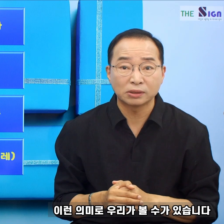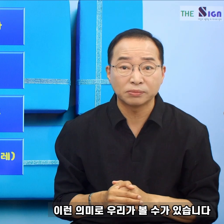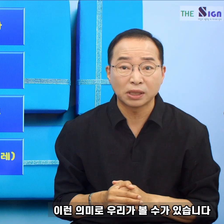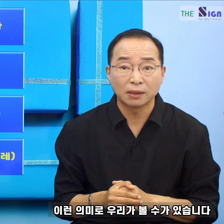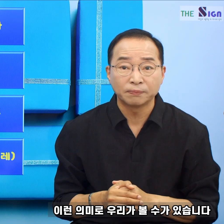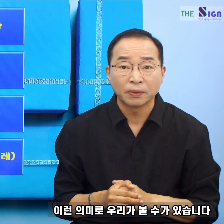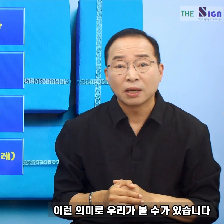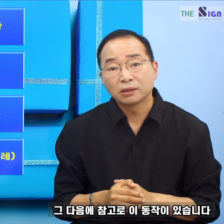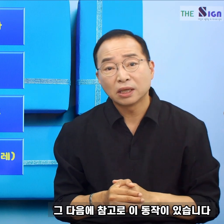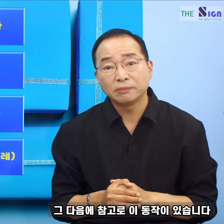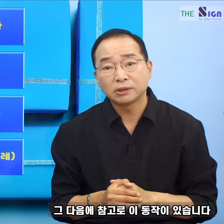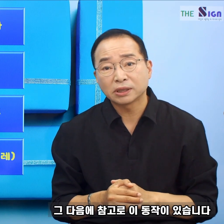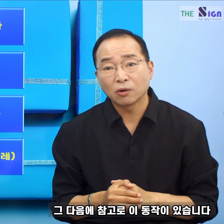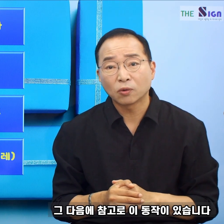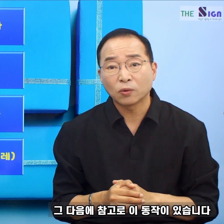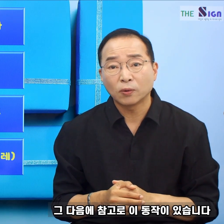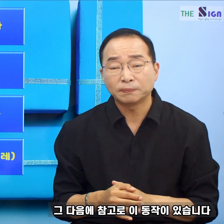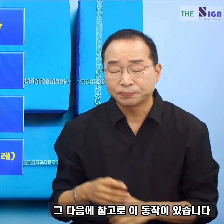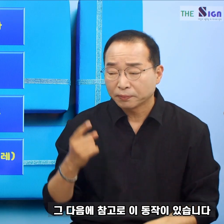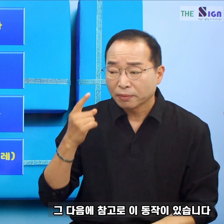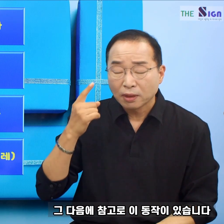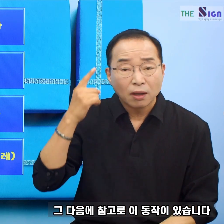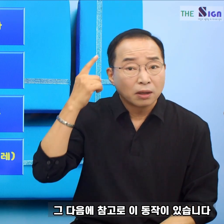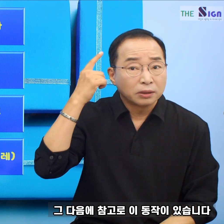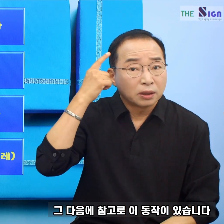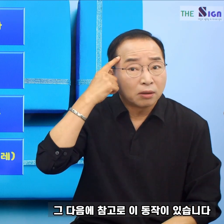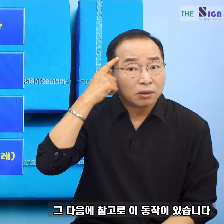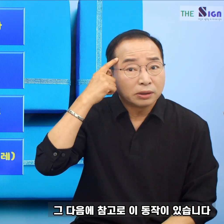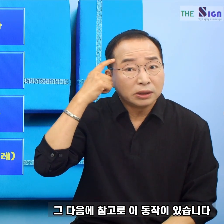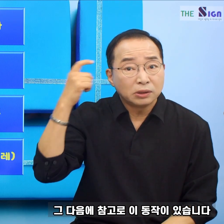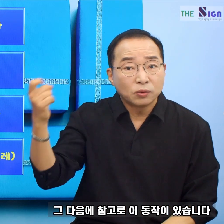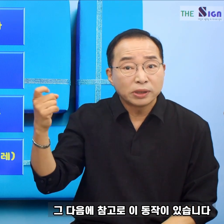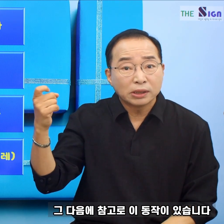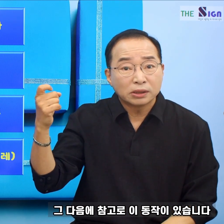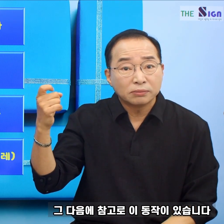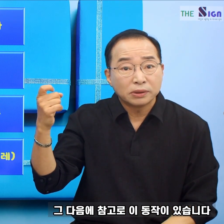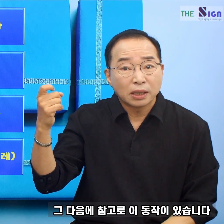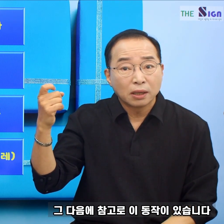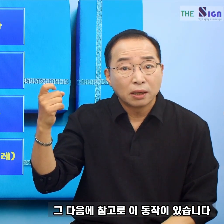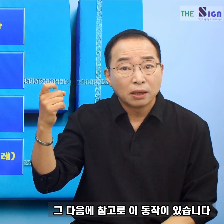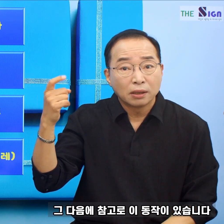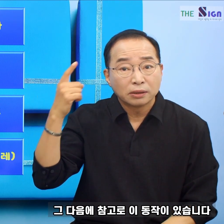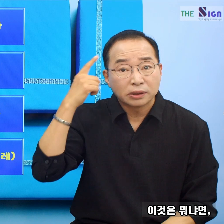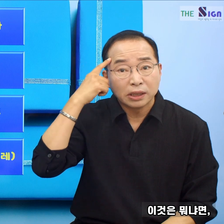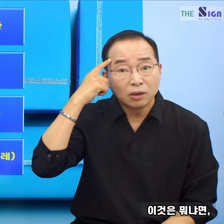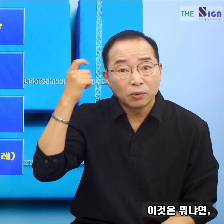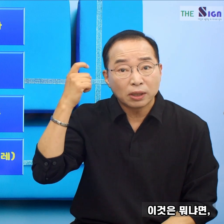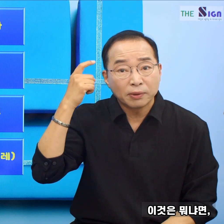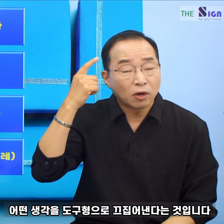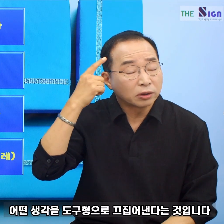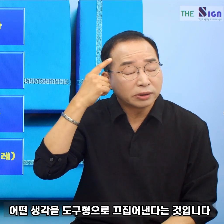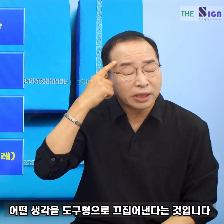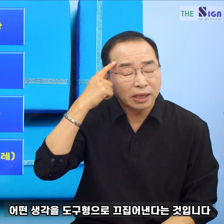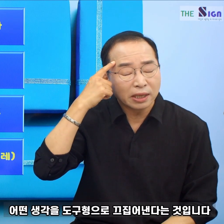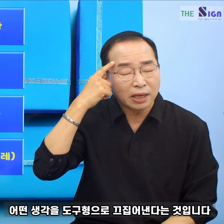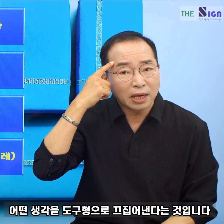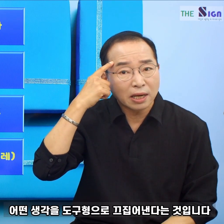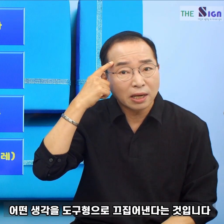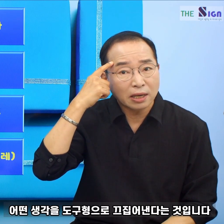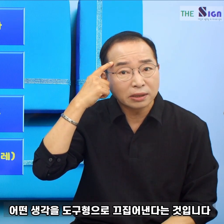있습니다. 그 다음에 참고로 이 동작이 있습니다. 자, 이건 뭐냐면 어떤